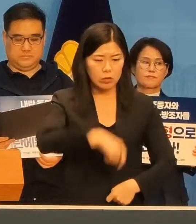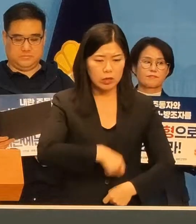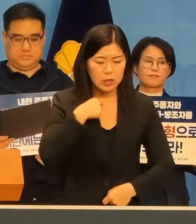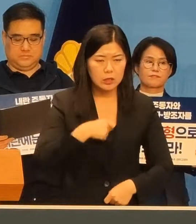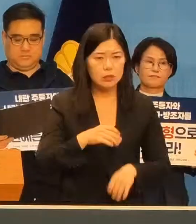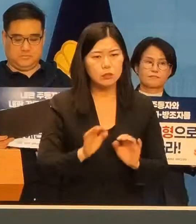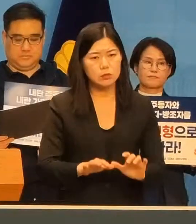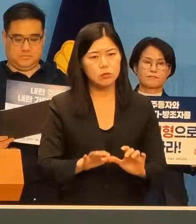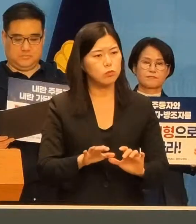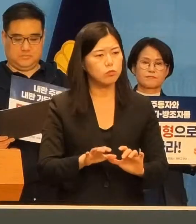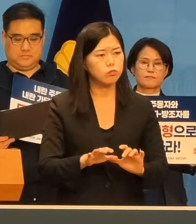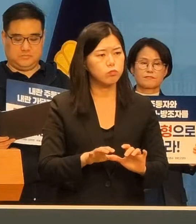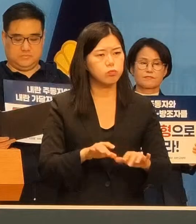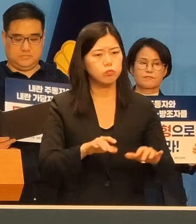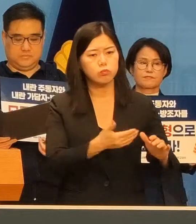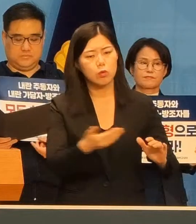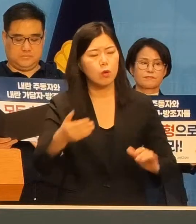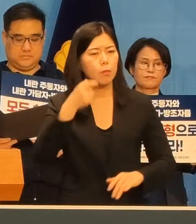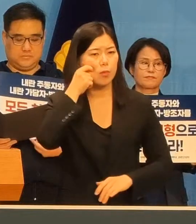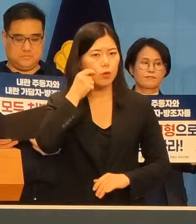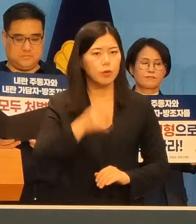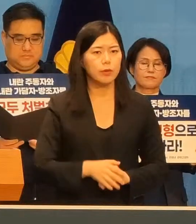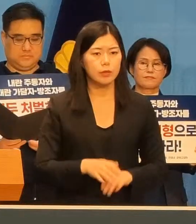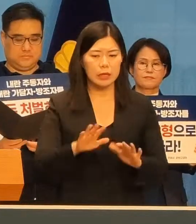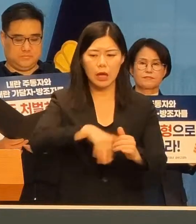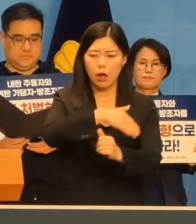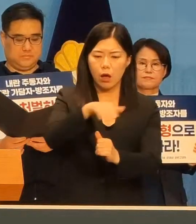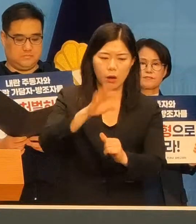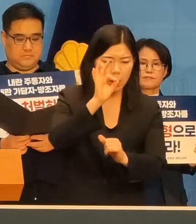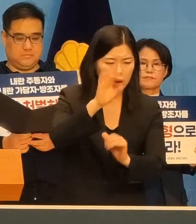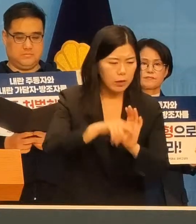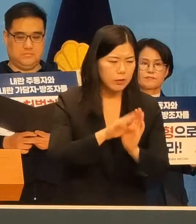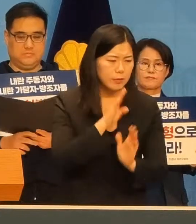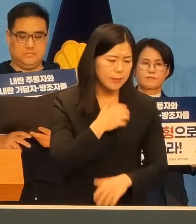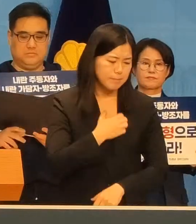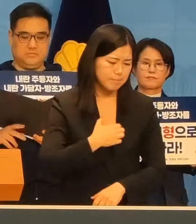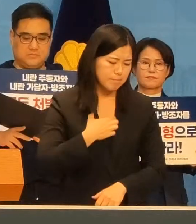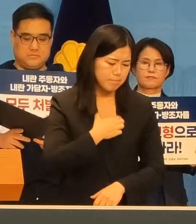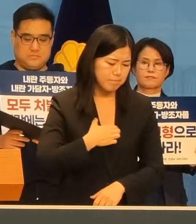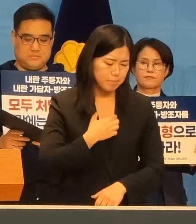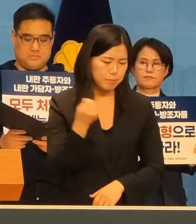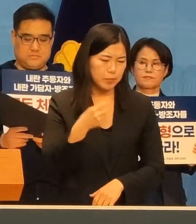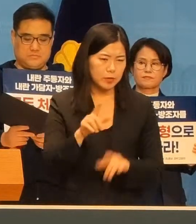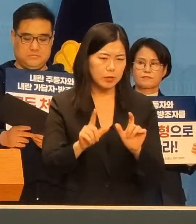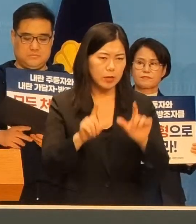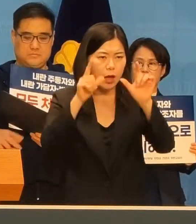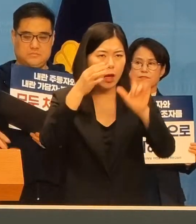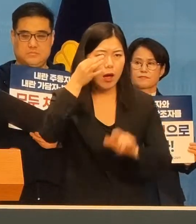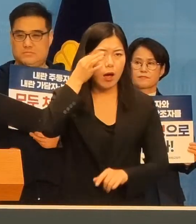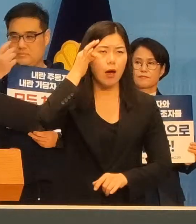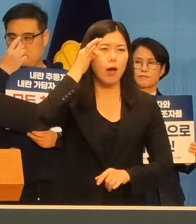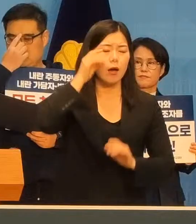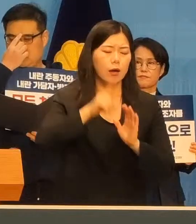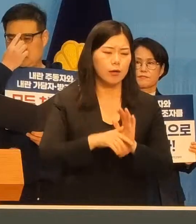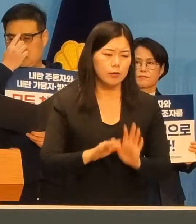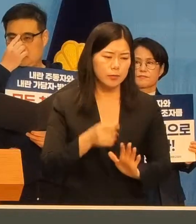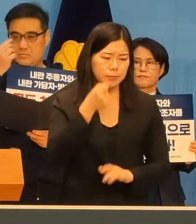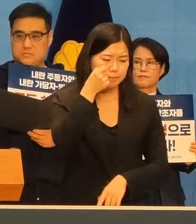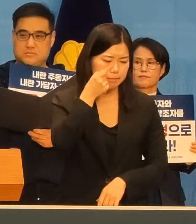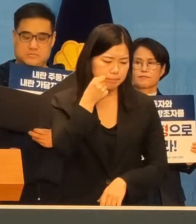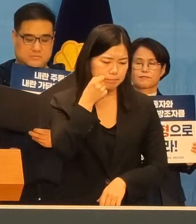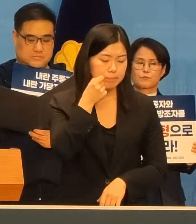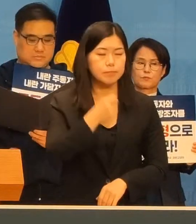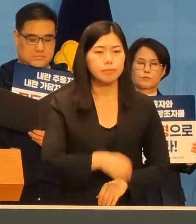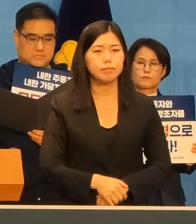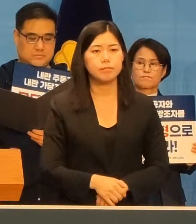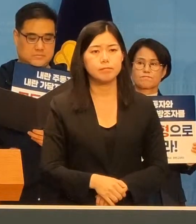여전히 멈춰서 있습니다. 이 현실을 볼 때마다 가슴이 미어지고 그날을 떠올리면 지금도 울컥할 때가